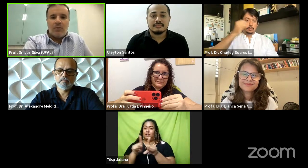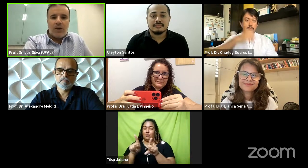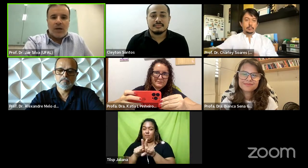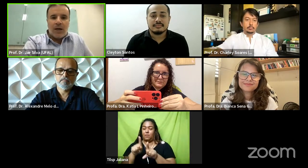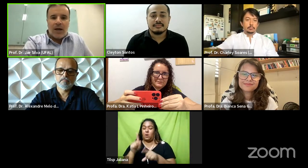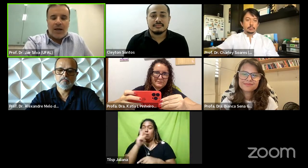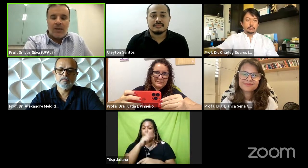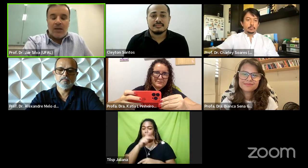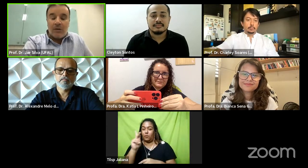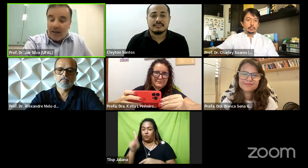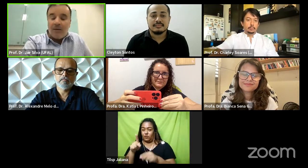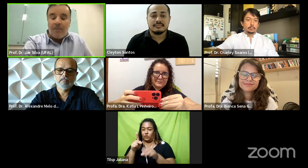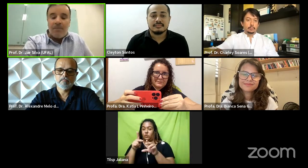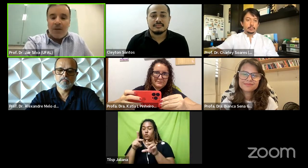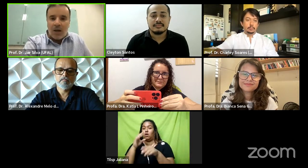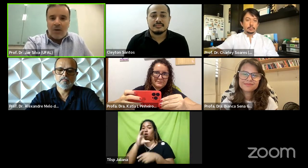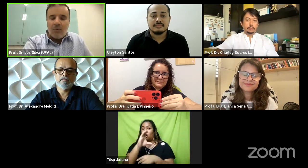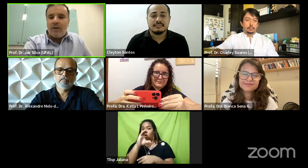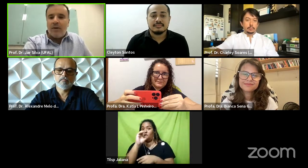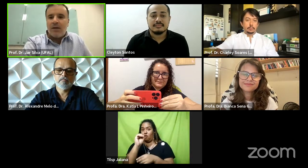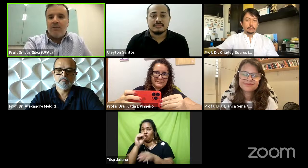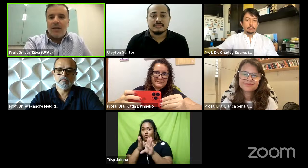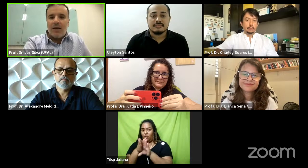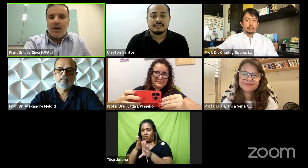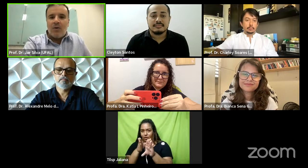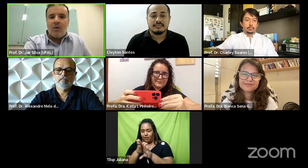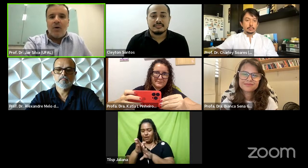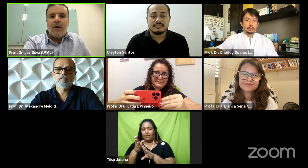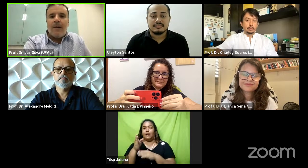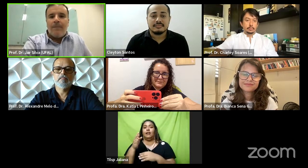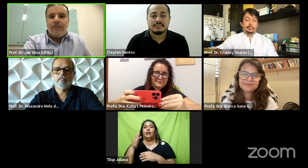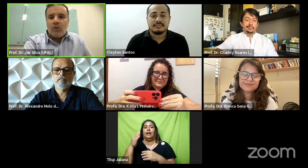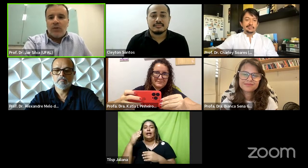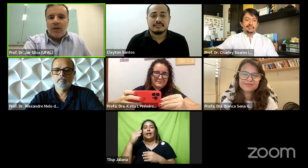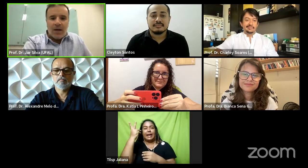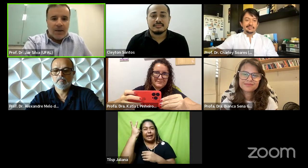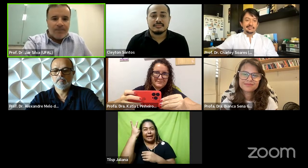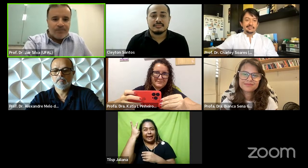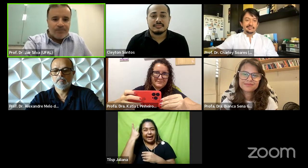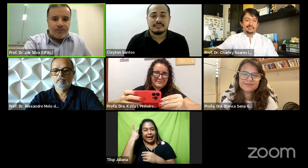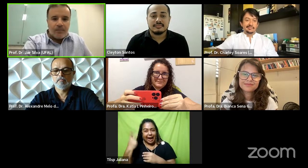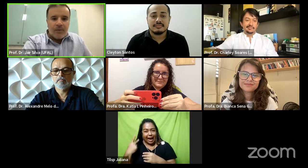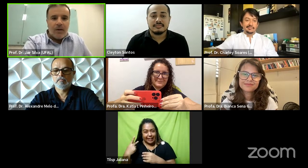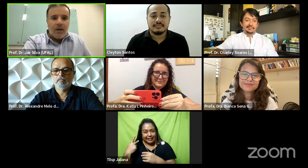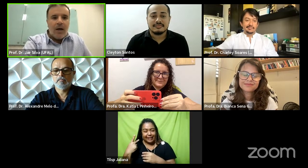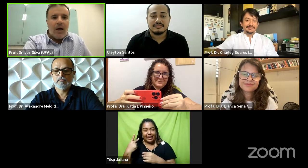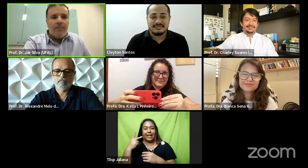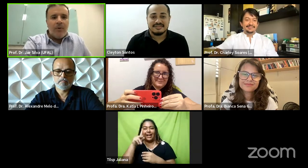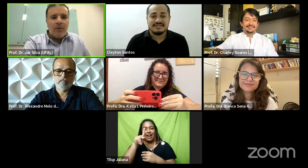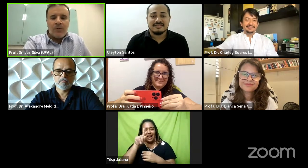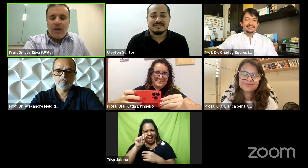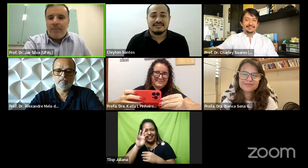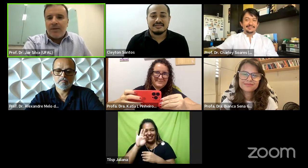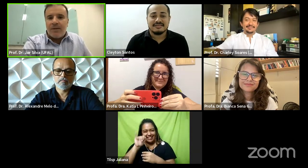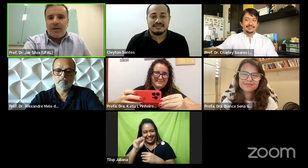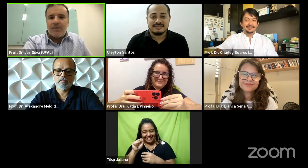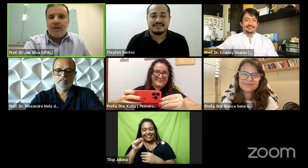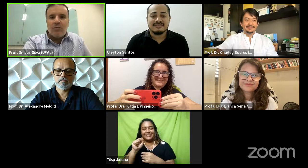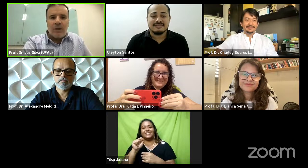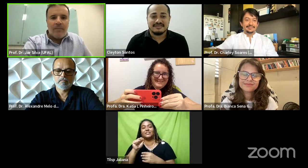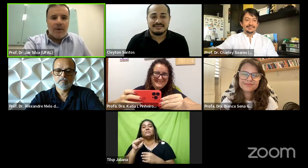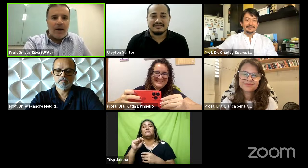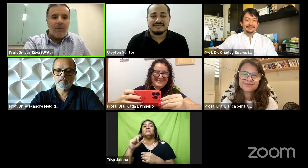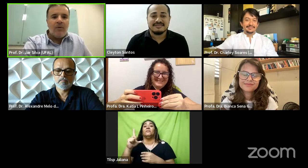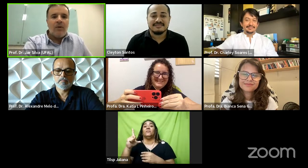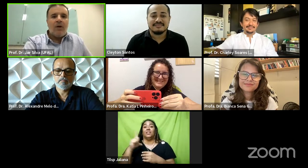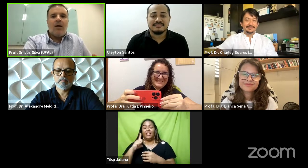professora doutora Cátia Pinheiro, da Universidade Federal do Ceará. Após a